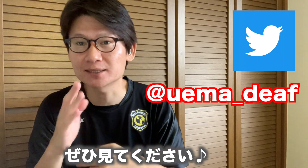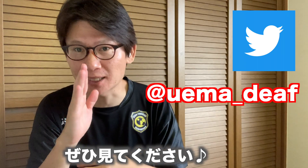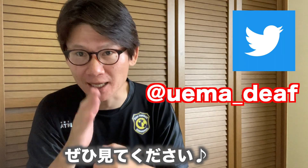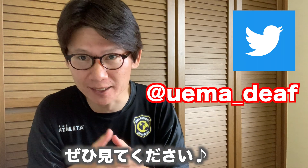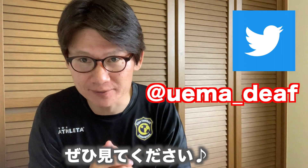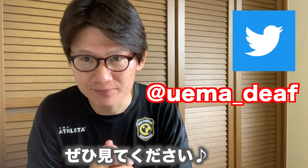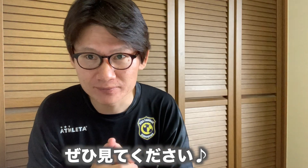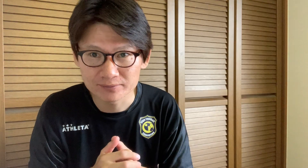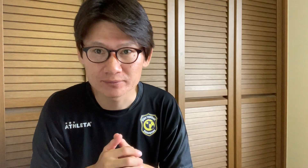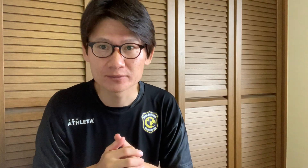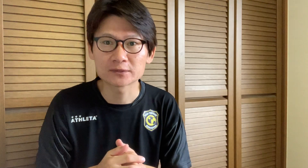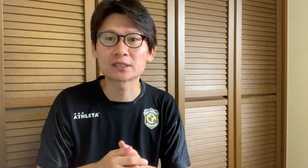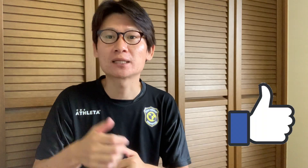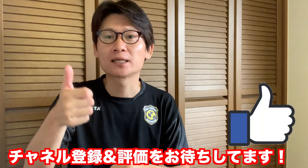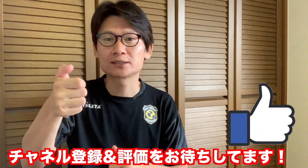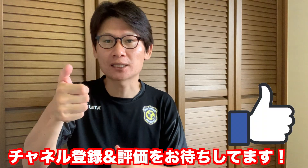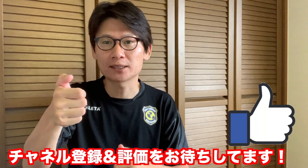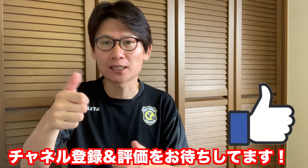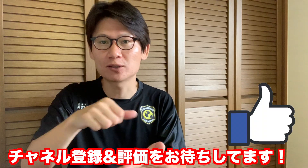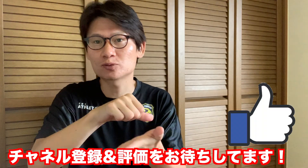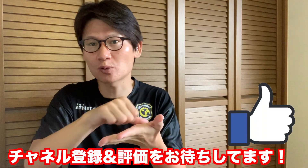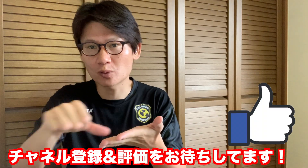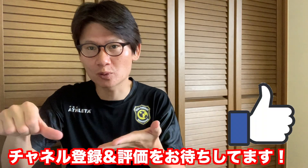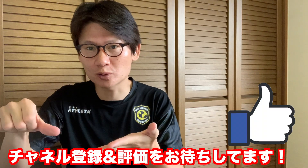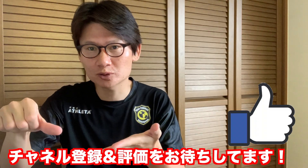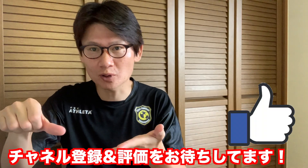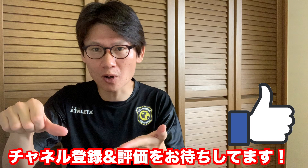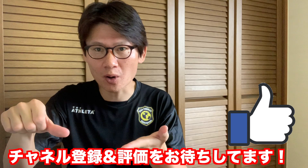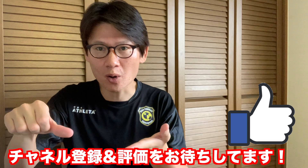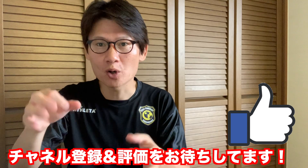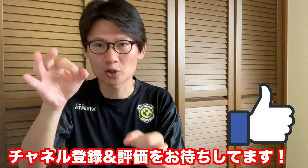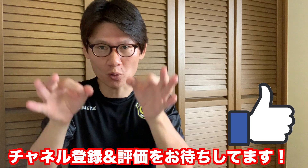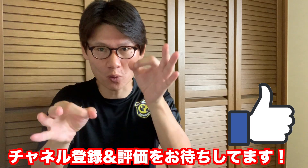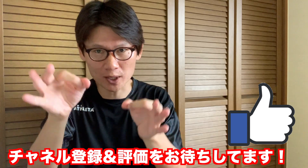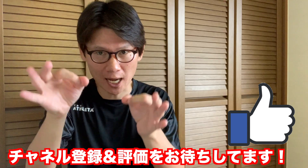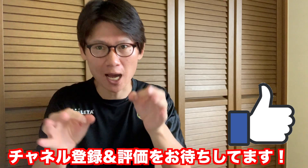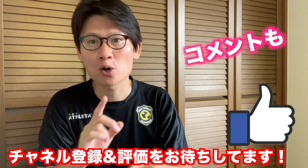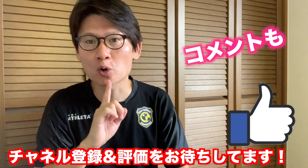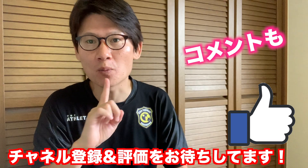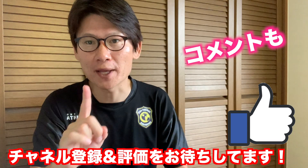ください。チャンネル登録と評価、コメント